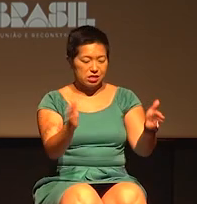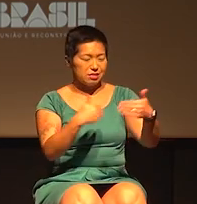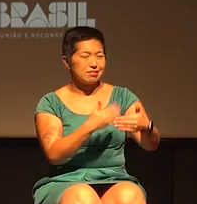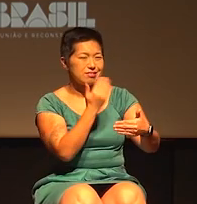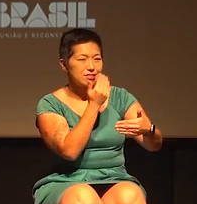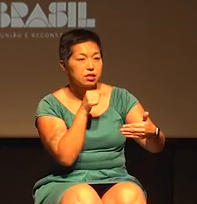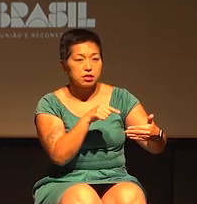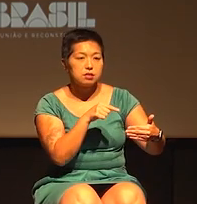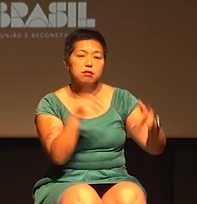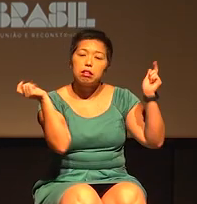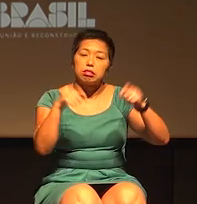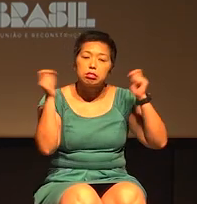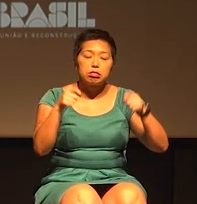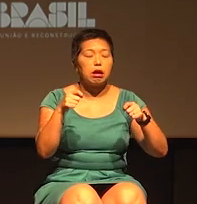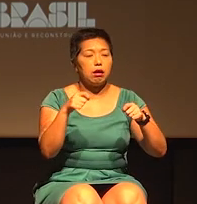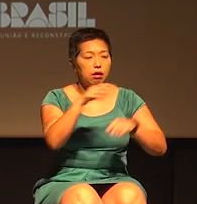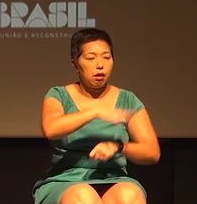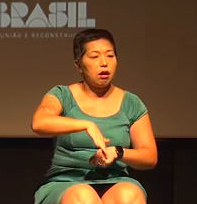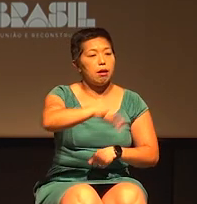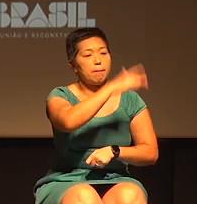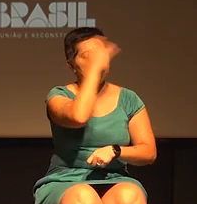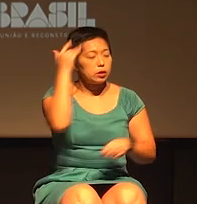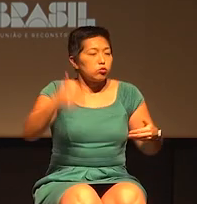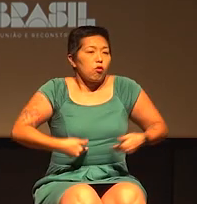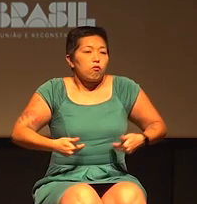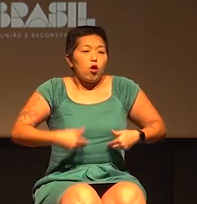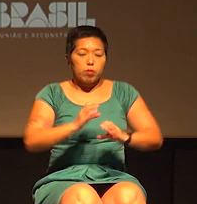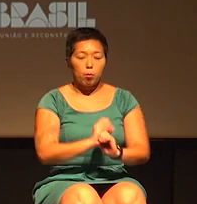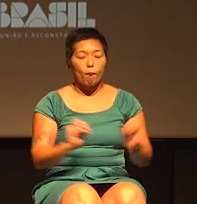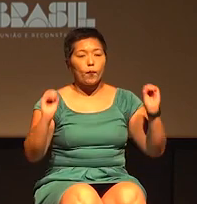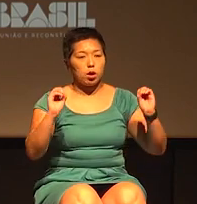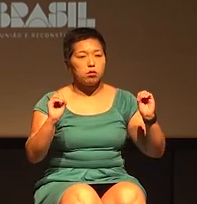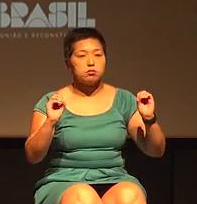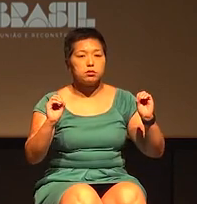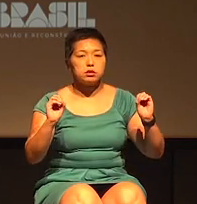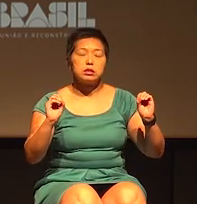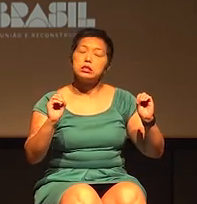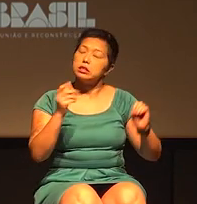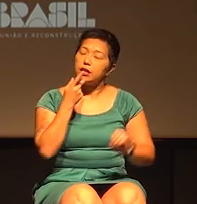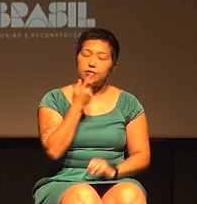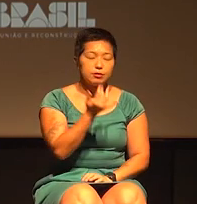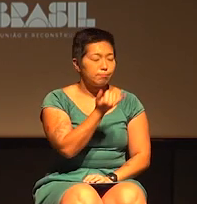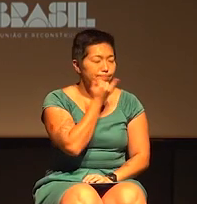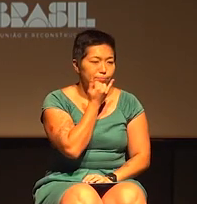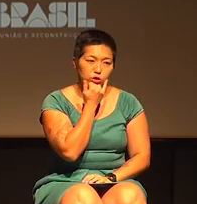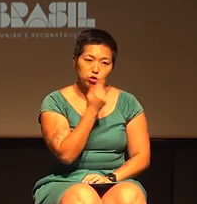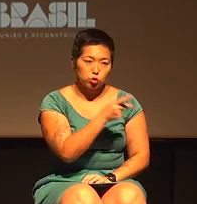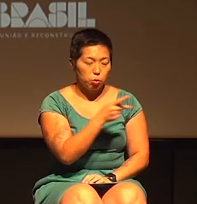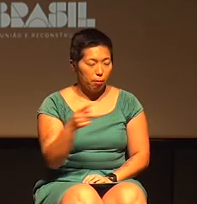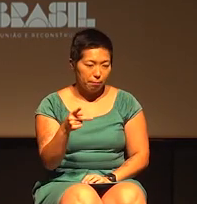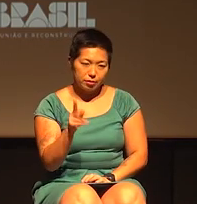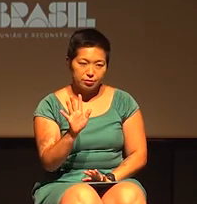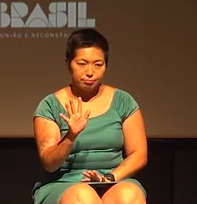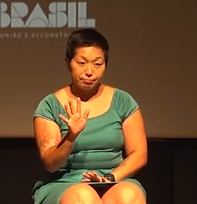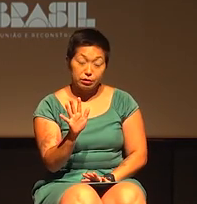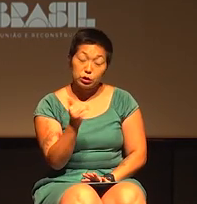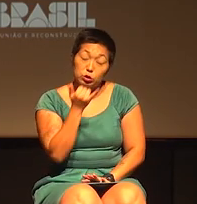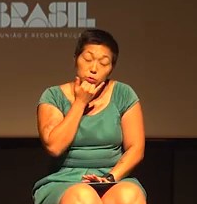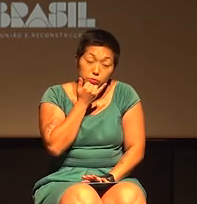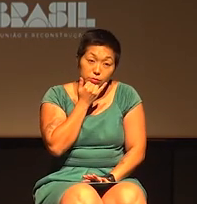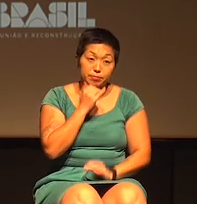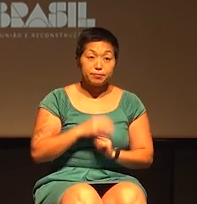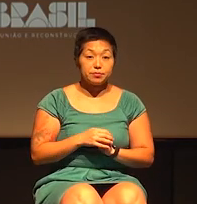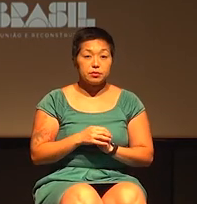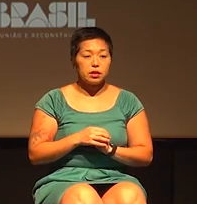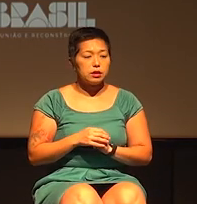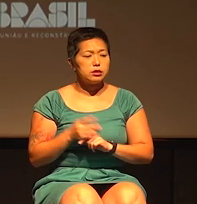fome das pessoas na região e E aí gente eu briguei com o padre que ninguém me escute mas